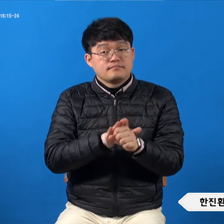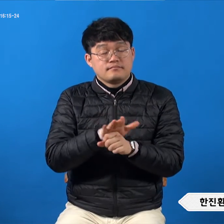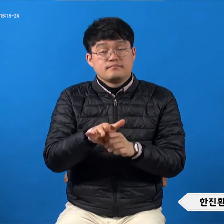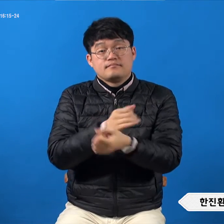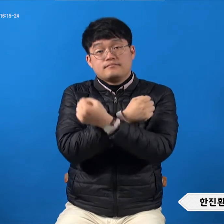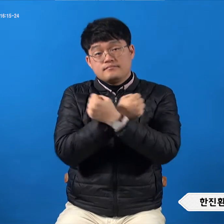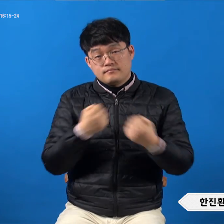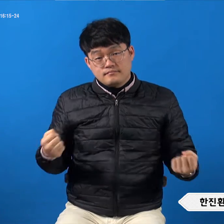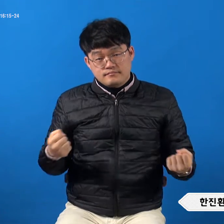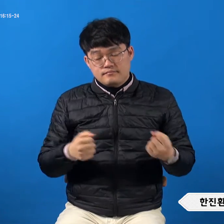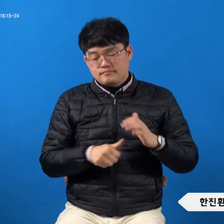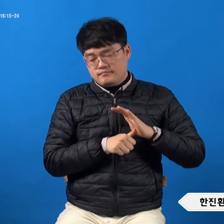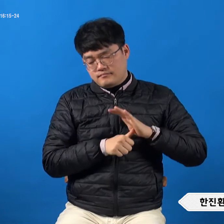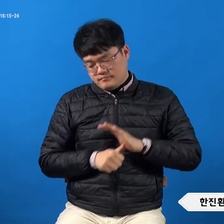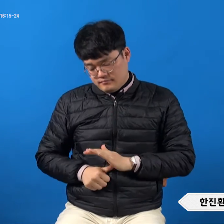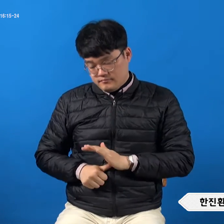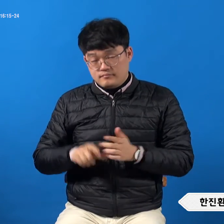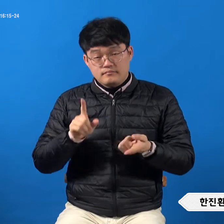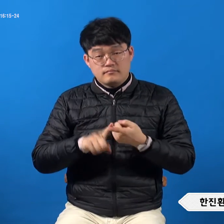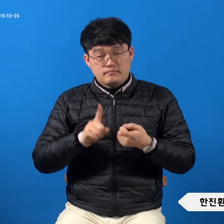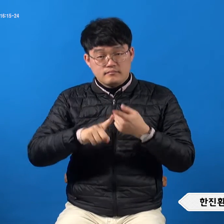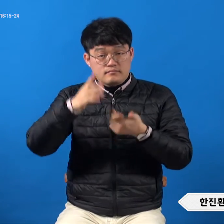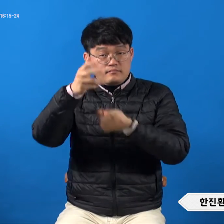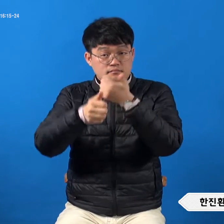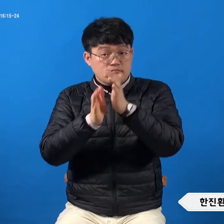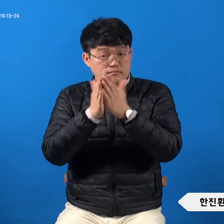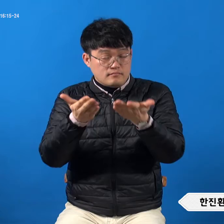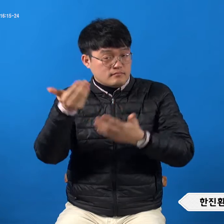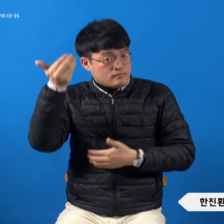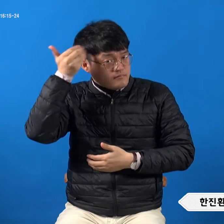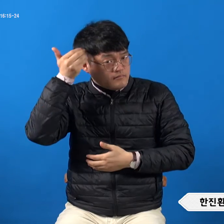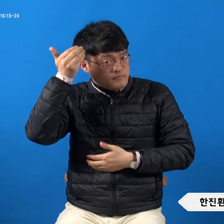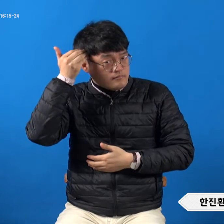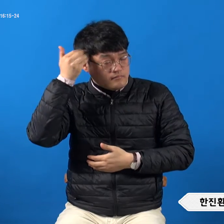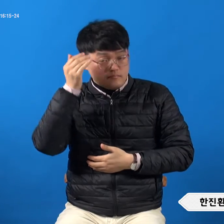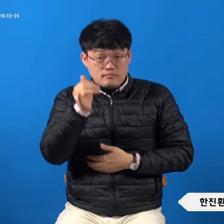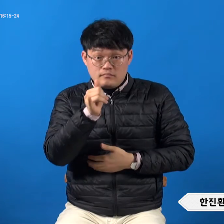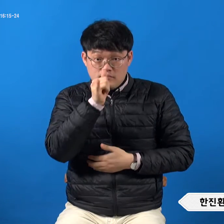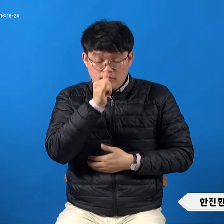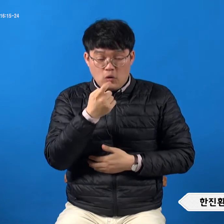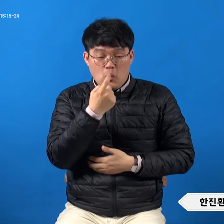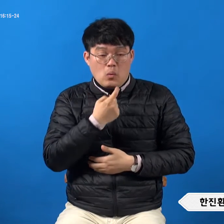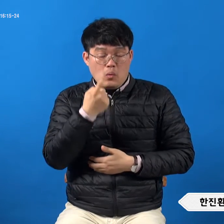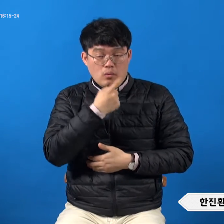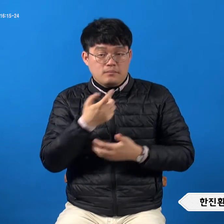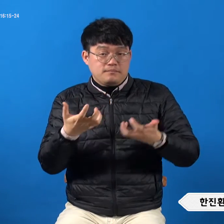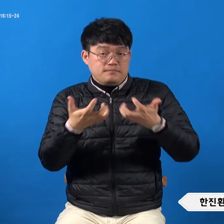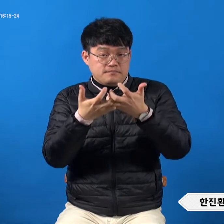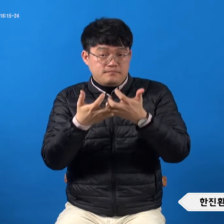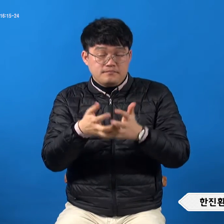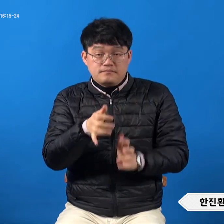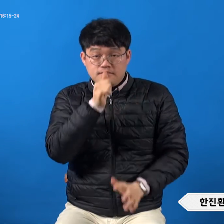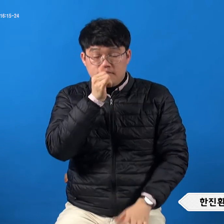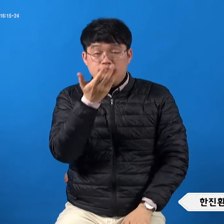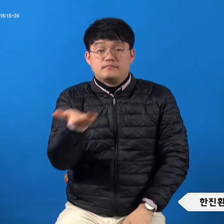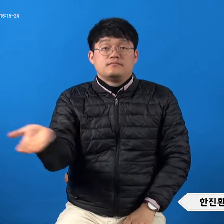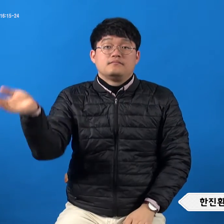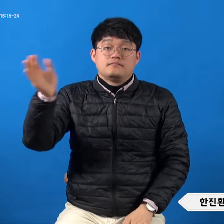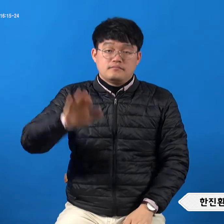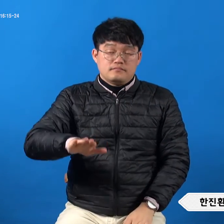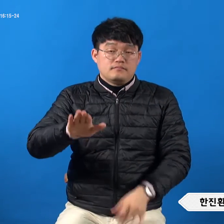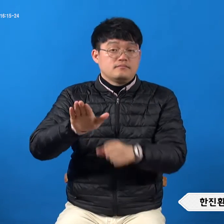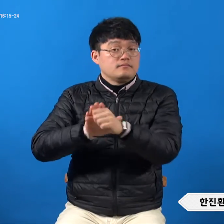사랑이나 용서나 인내에 대해서 성경 지식은 빠삭할 수 있습니다. 이론은 빠삭할 수 있습니다.